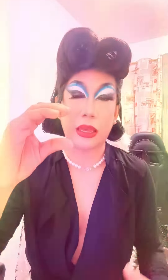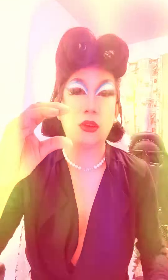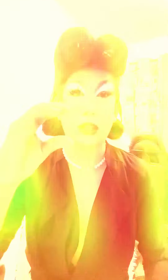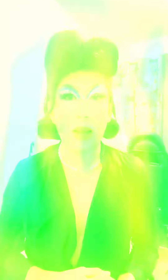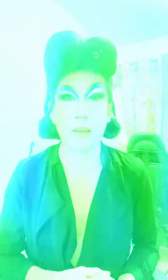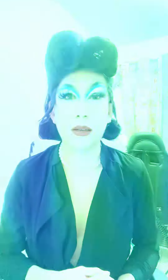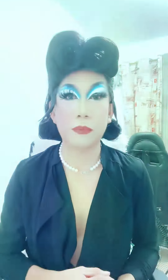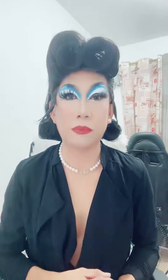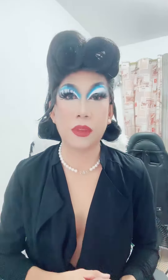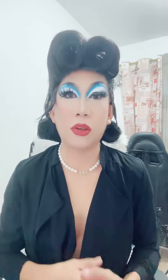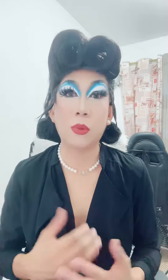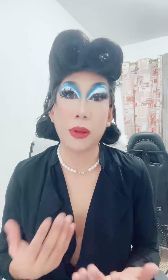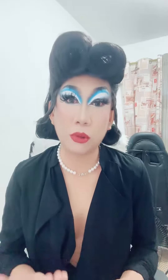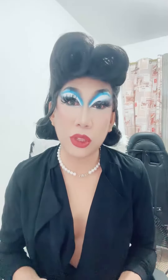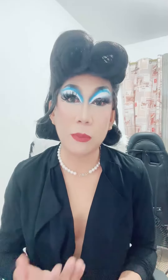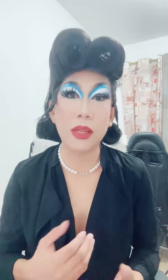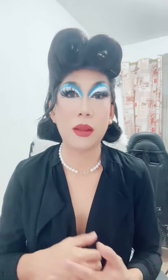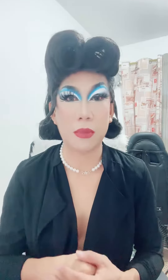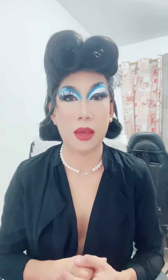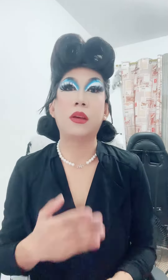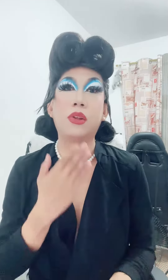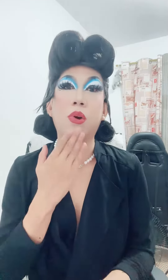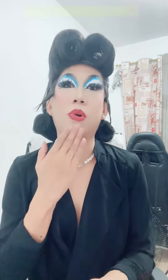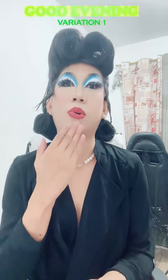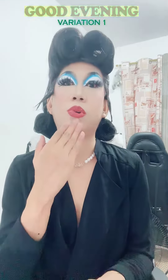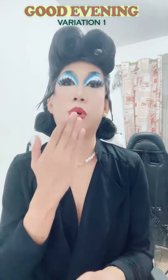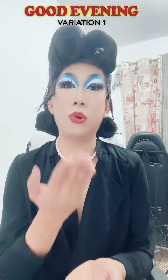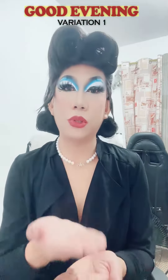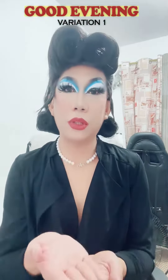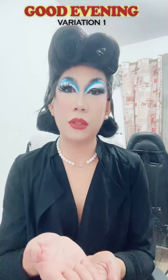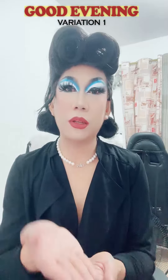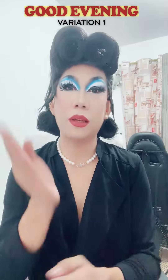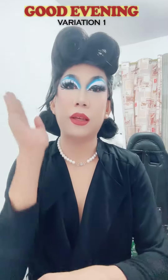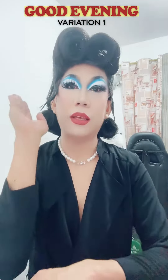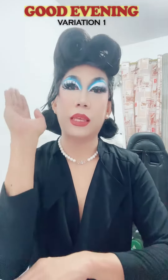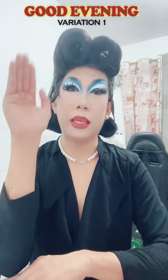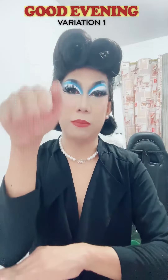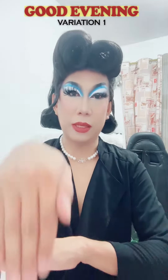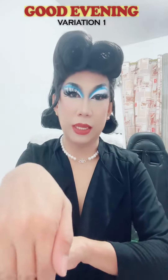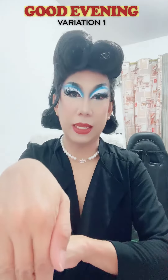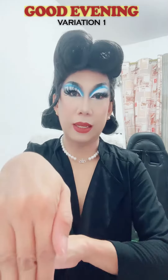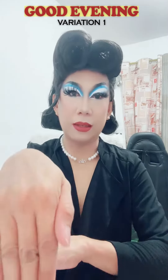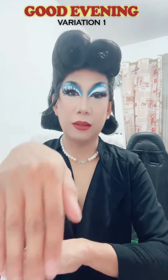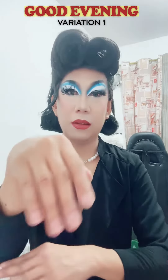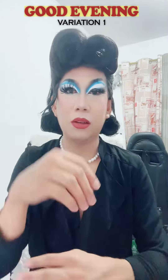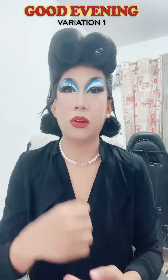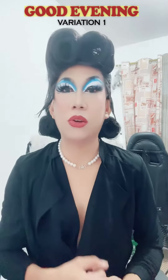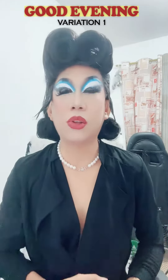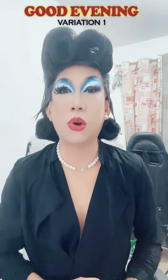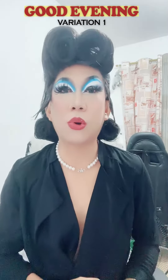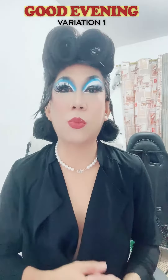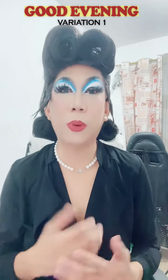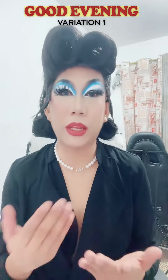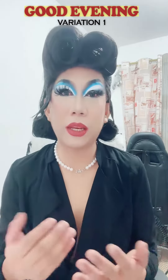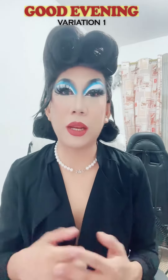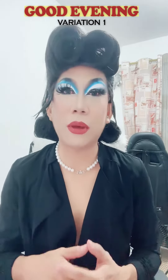good evening. So, pag good evening naman, so, good evening. So, pwede rin naman yung